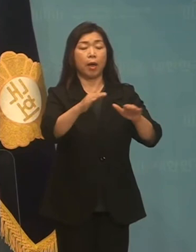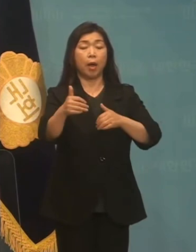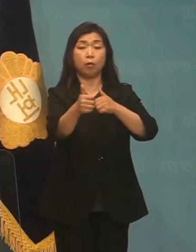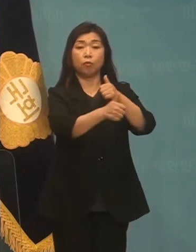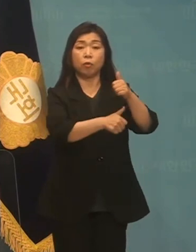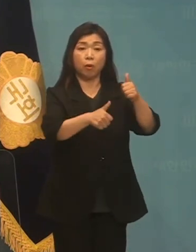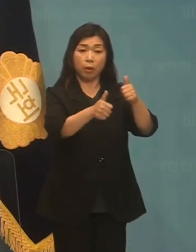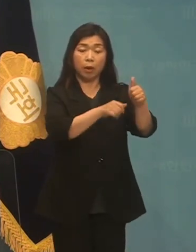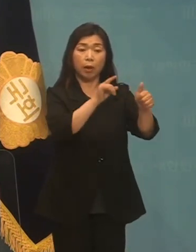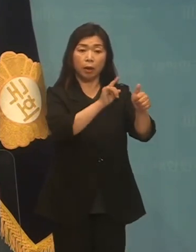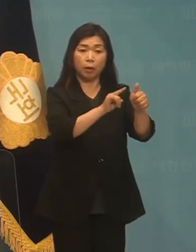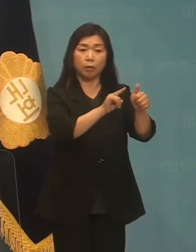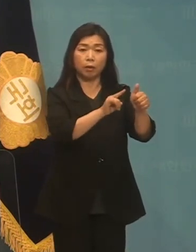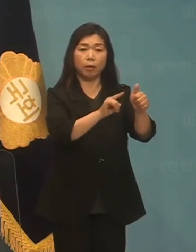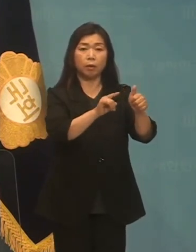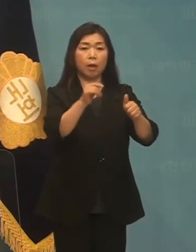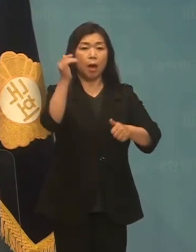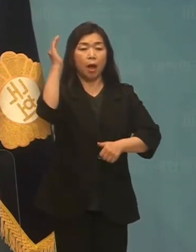국토해양위원회의